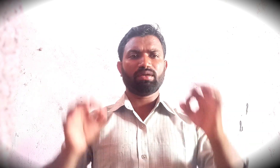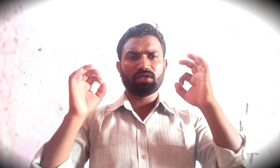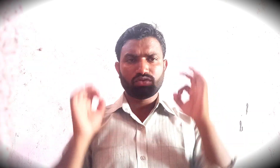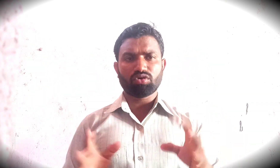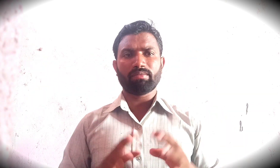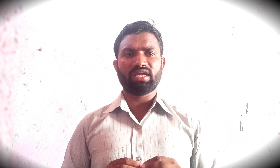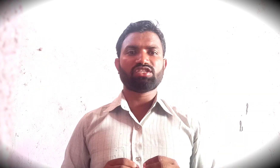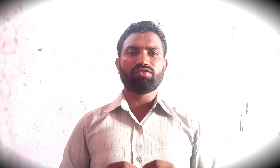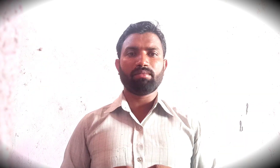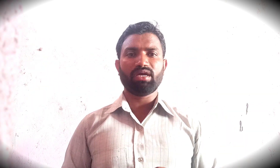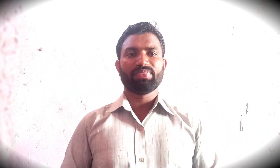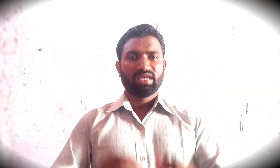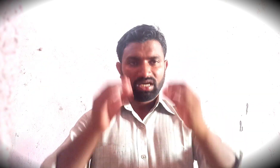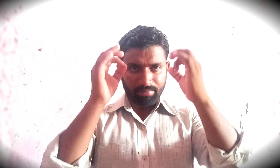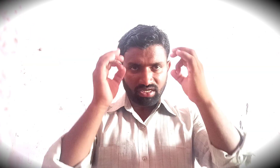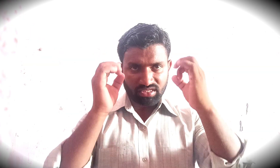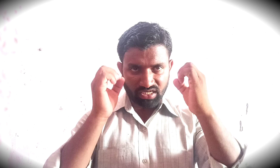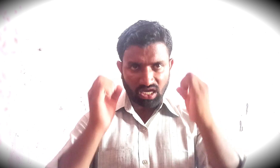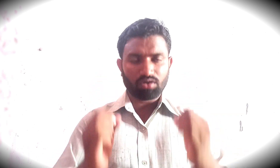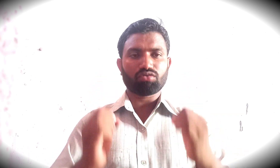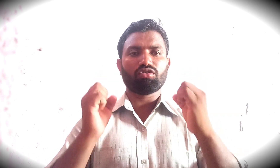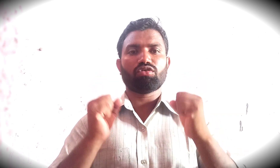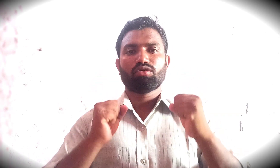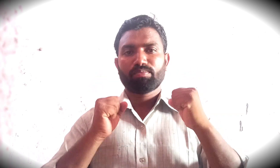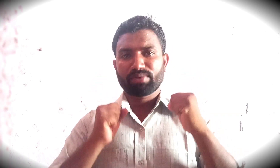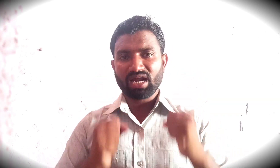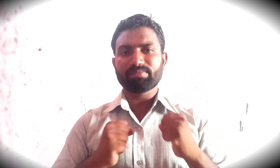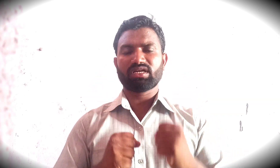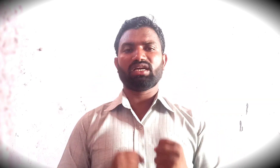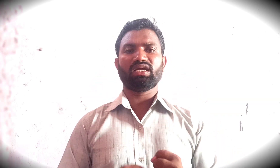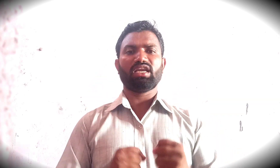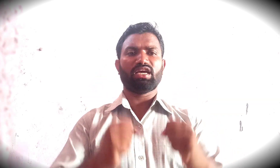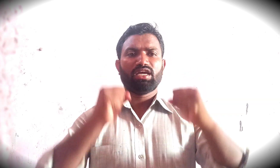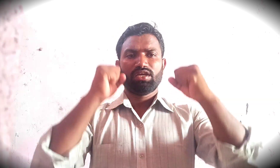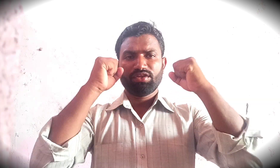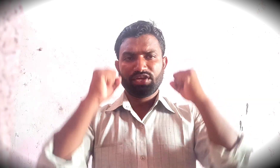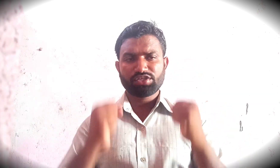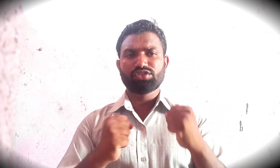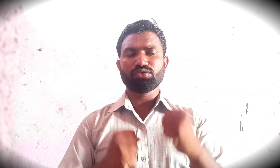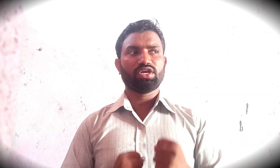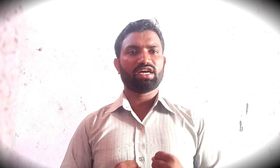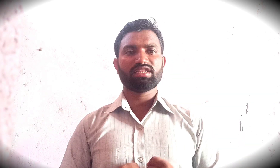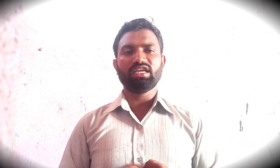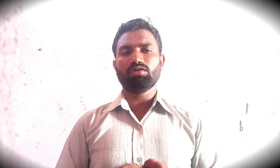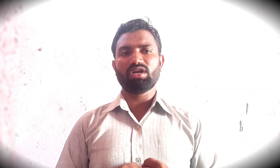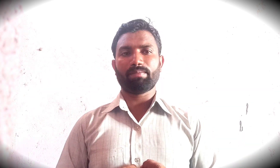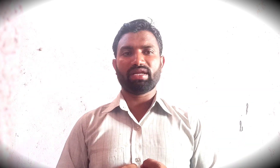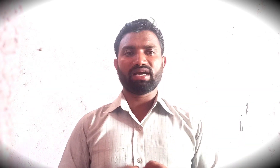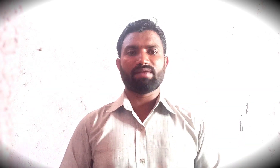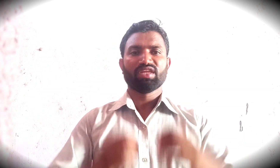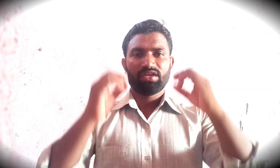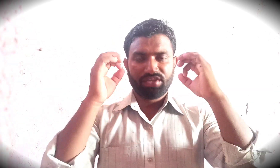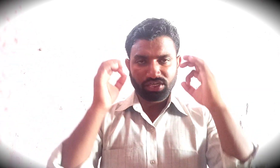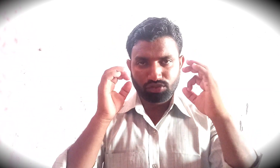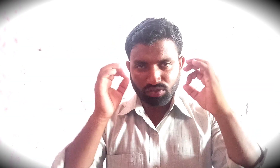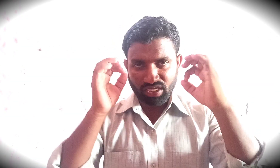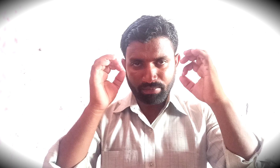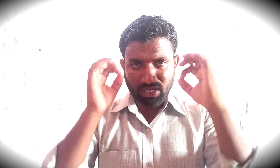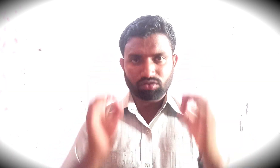में, दुख भरे जीवन में हम इन अधिकारों को प्राप्त करने के लिए यीशु के अधीन होना पड़ेगा, यीशु की बातों